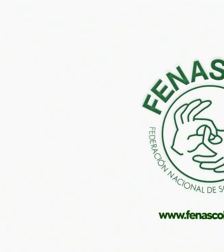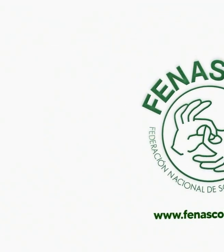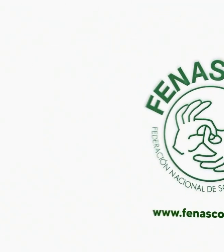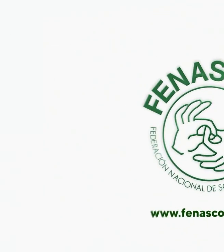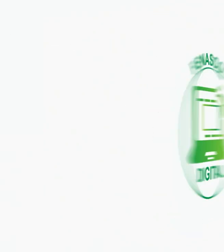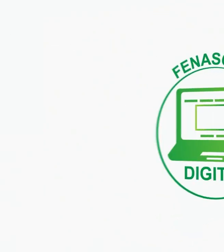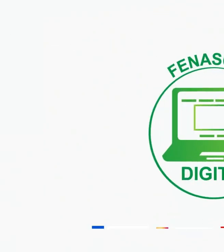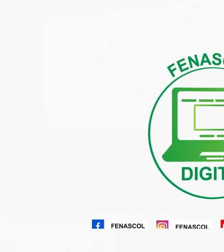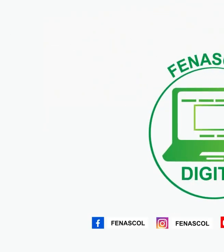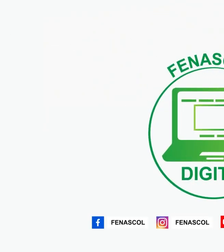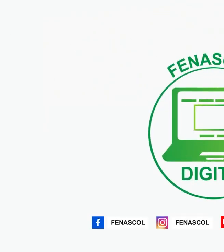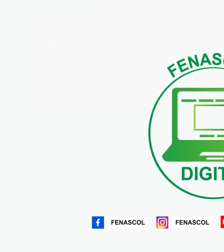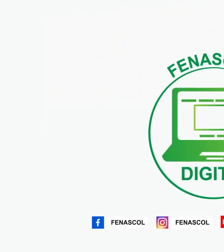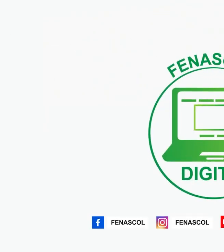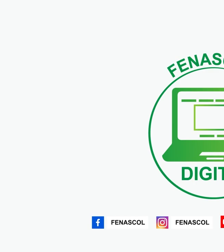La aplicación es cero. 7.